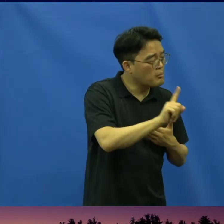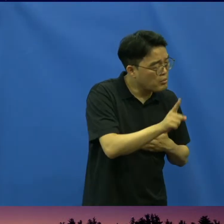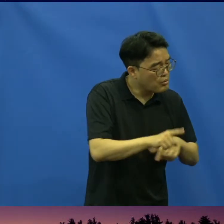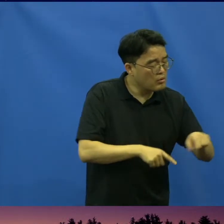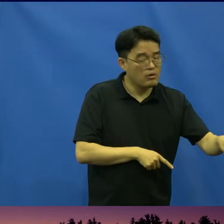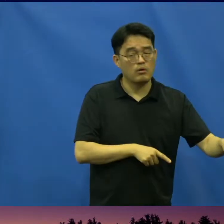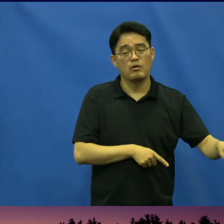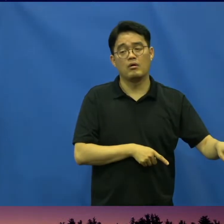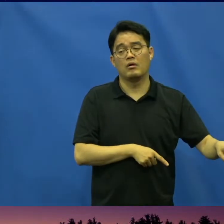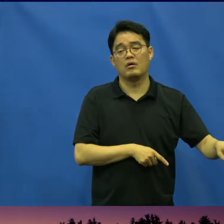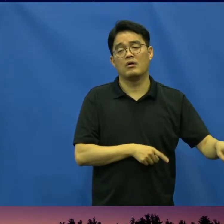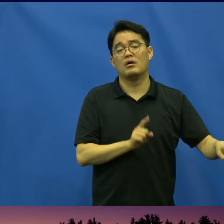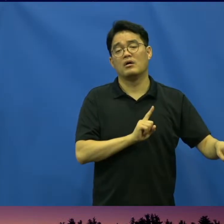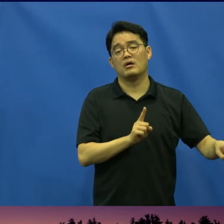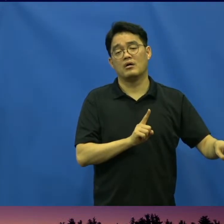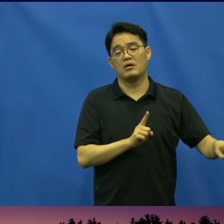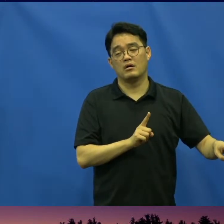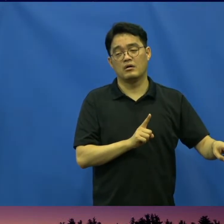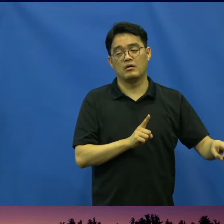갔다 해요.